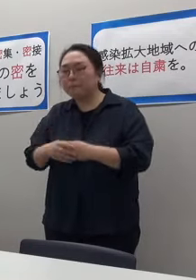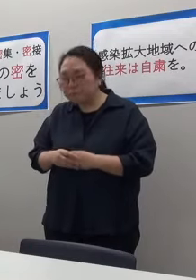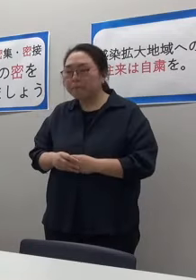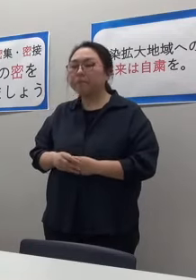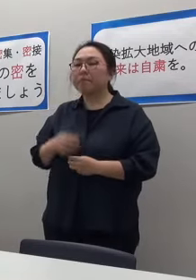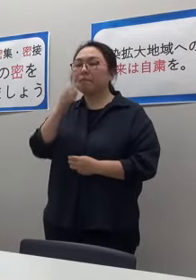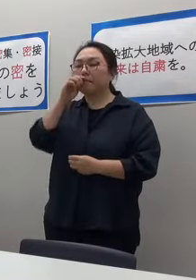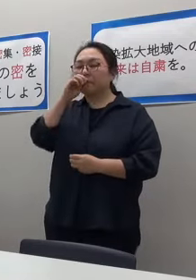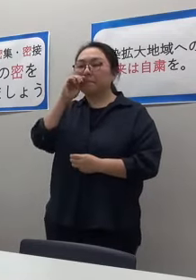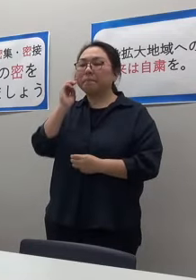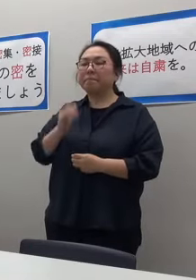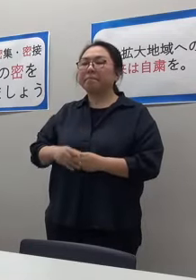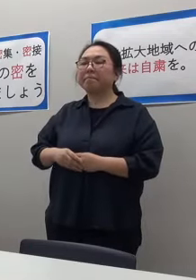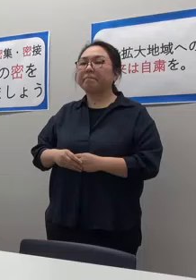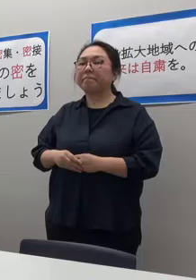ず、